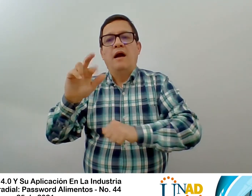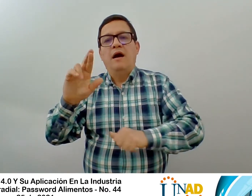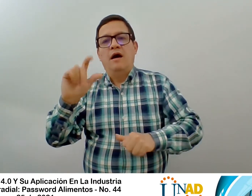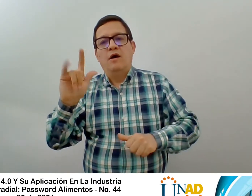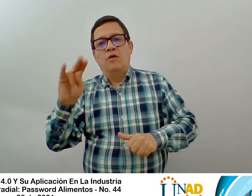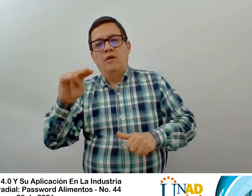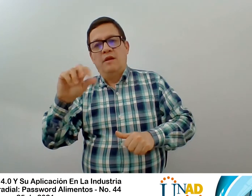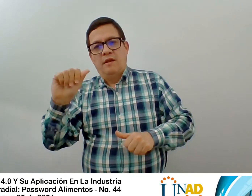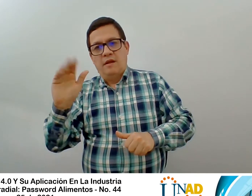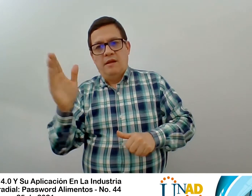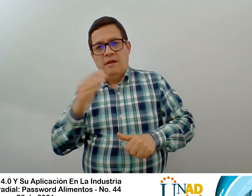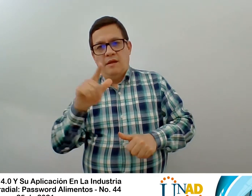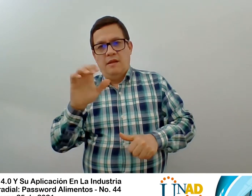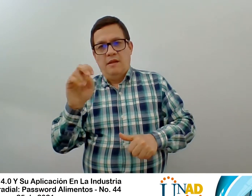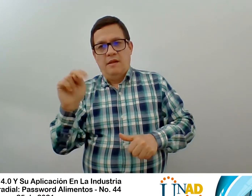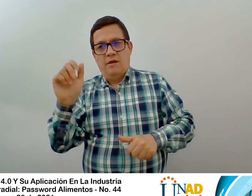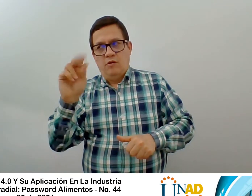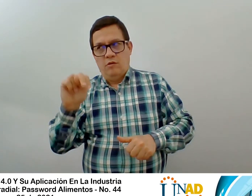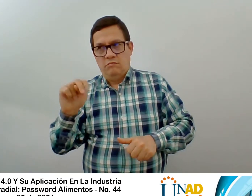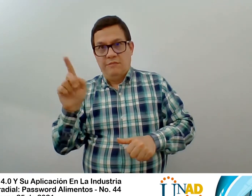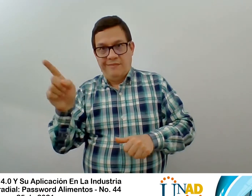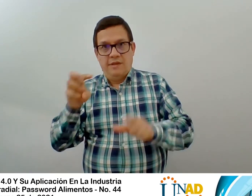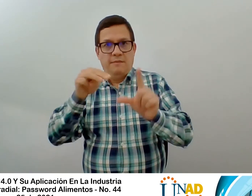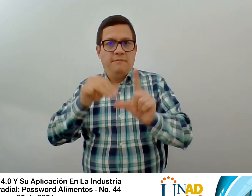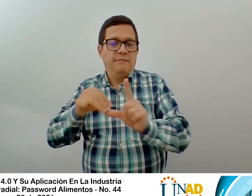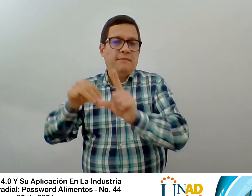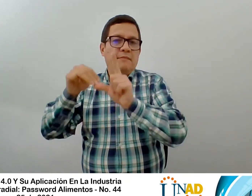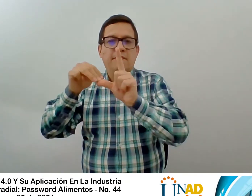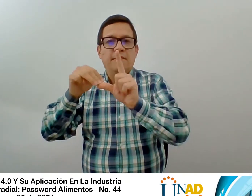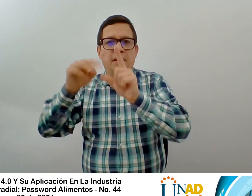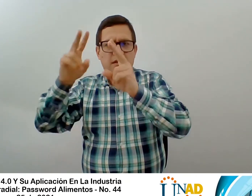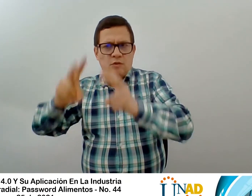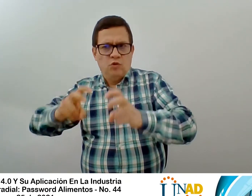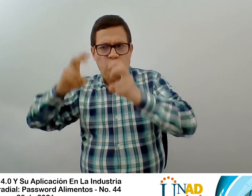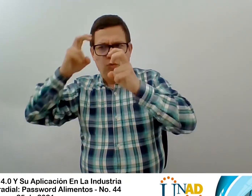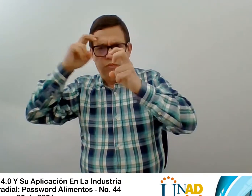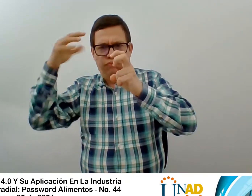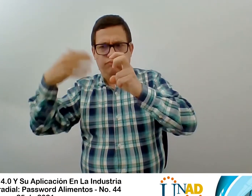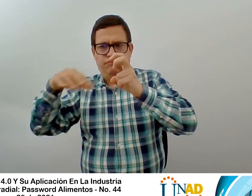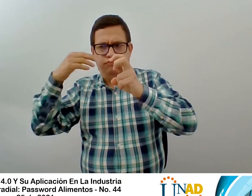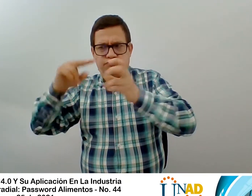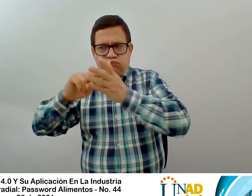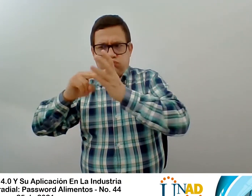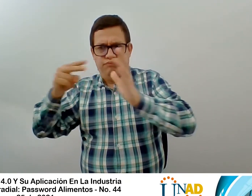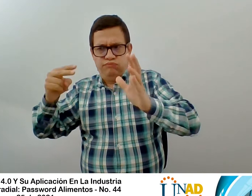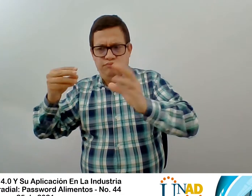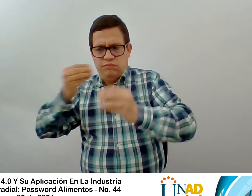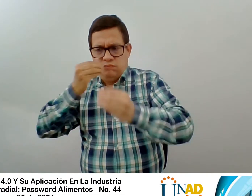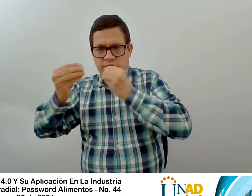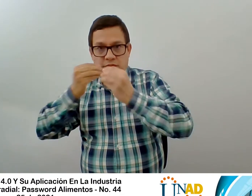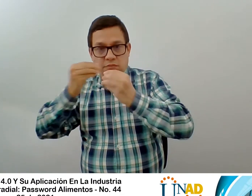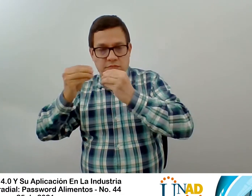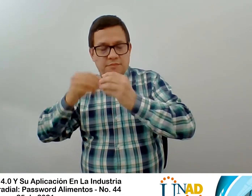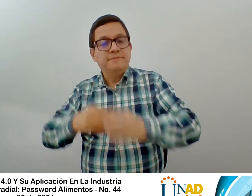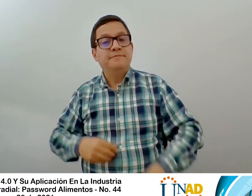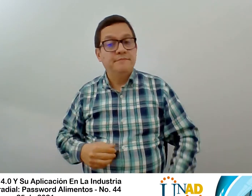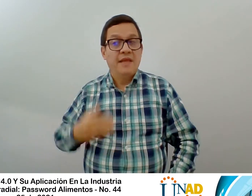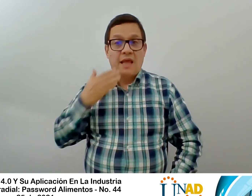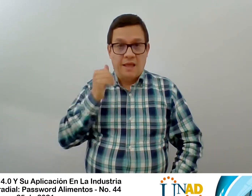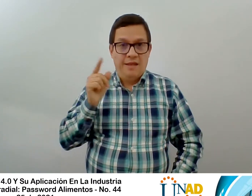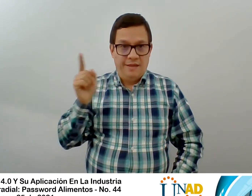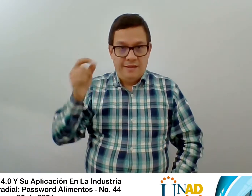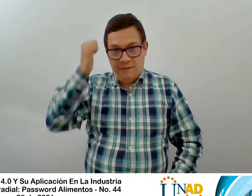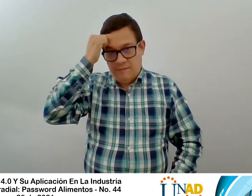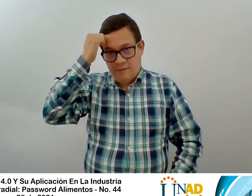León, ingeniera química con maestría en ciencia y tecnología de alimentos. Bienvenida, ingeniera. Muchas gracias, ingeniera